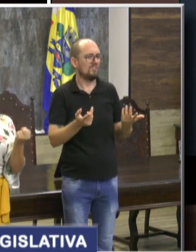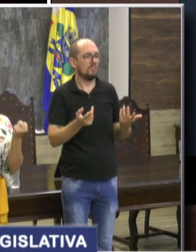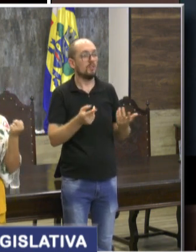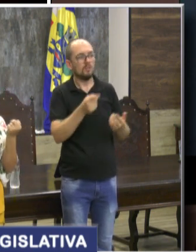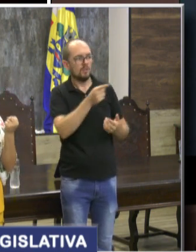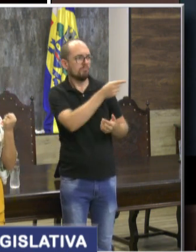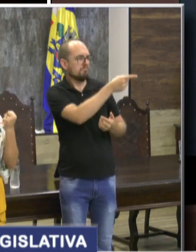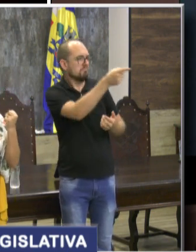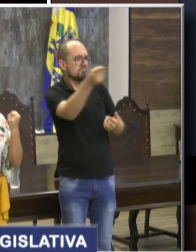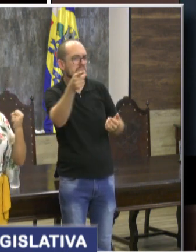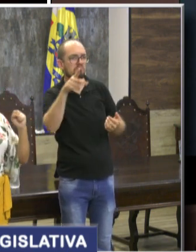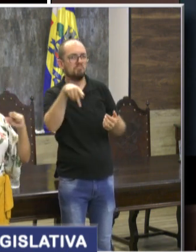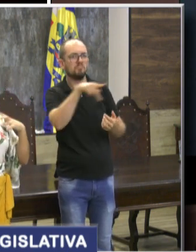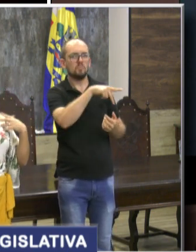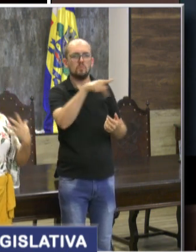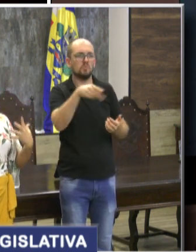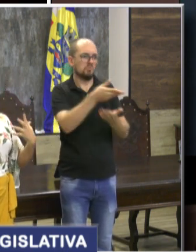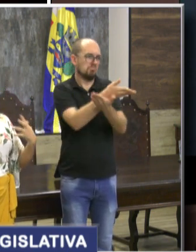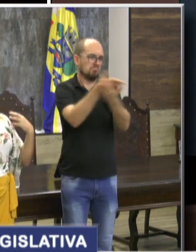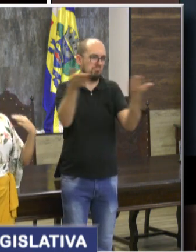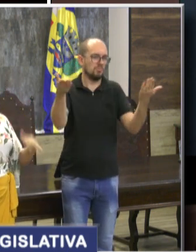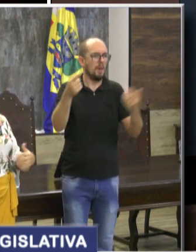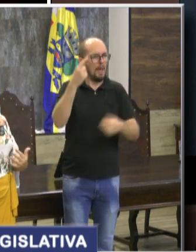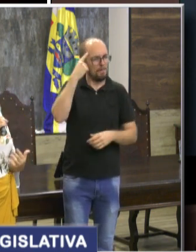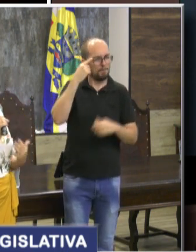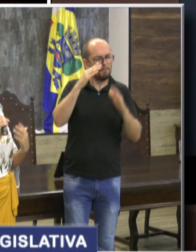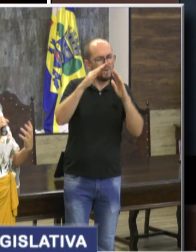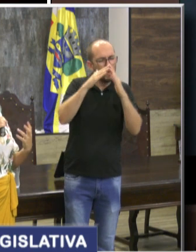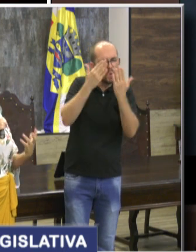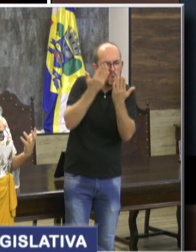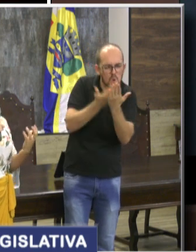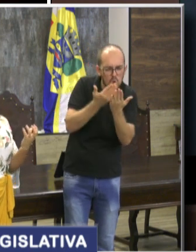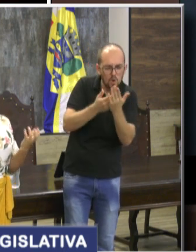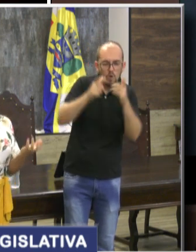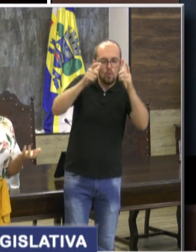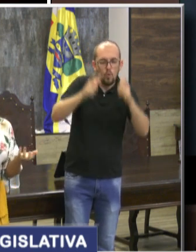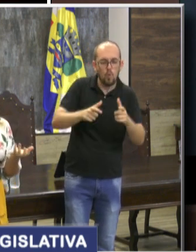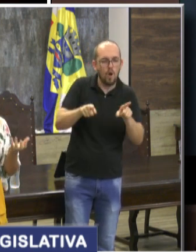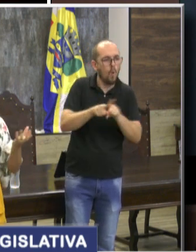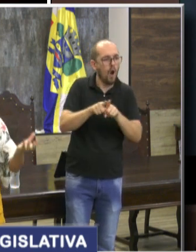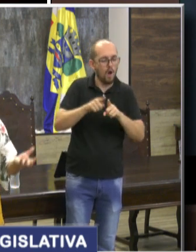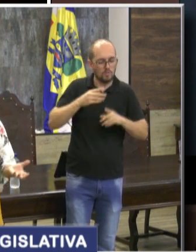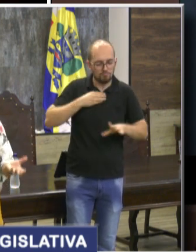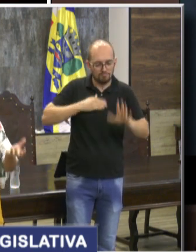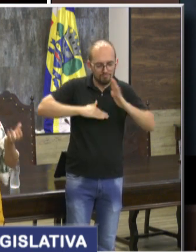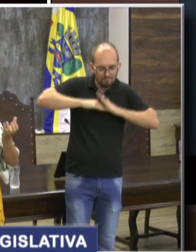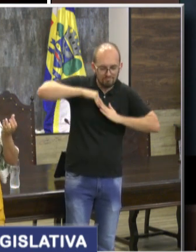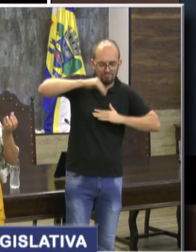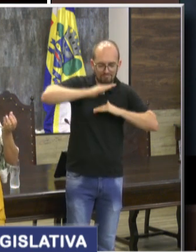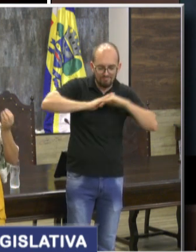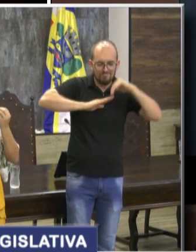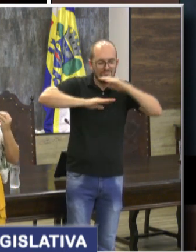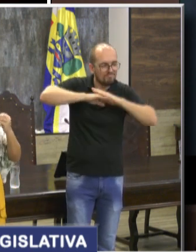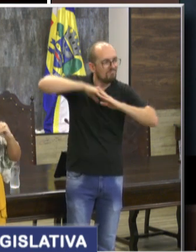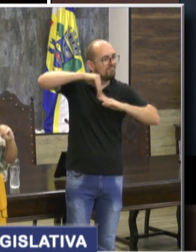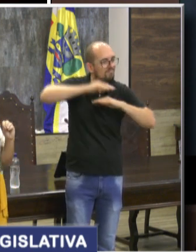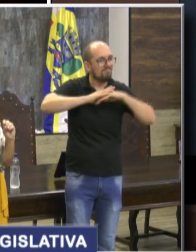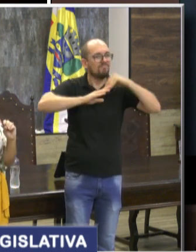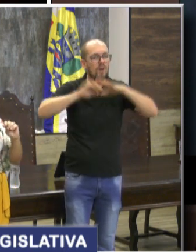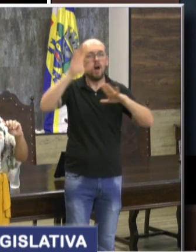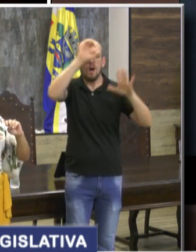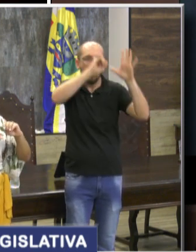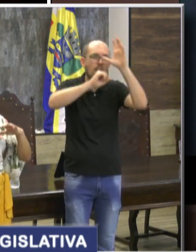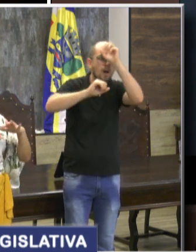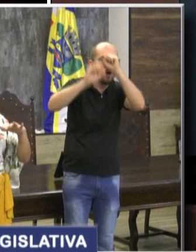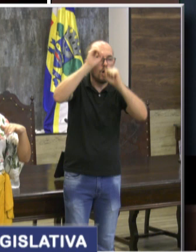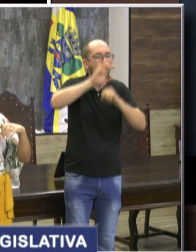que todos, né, a gente concebe a escola como um local de construção social, de aprendizagem. Né? Então, a escola não é um